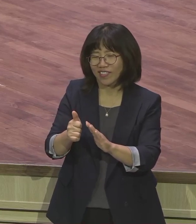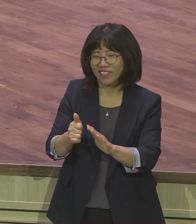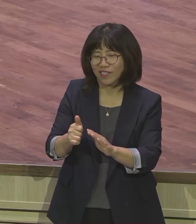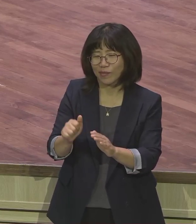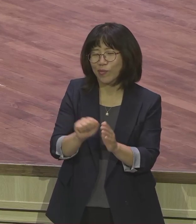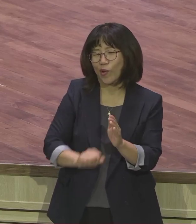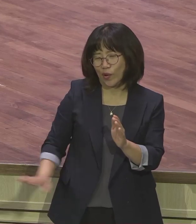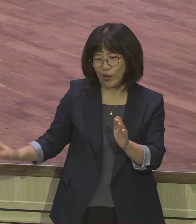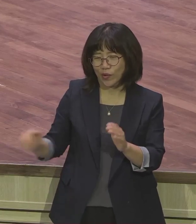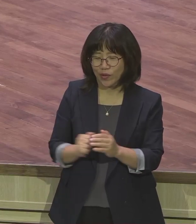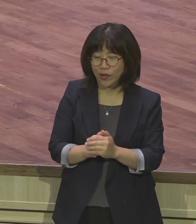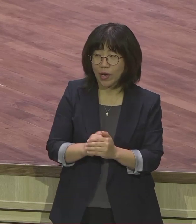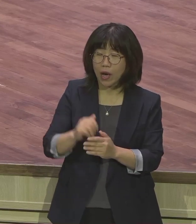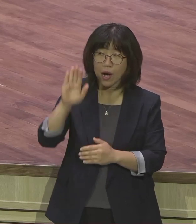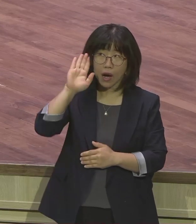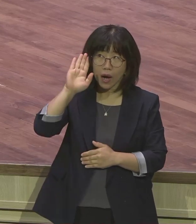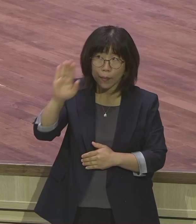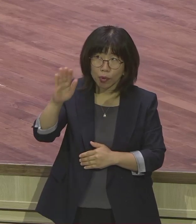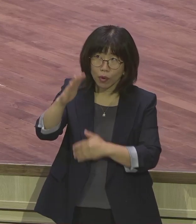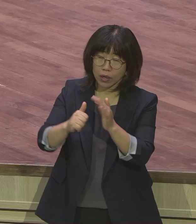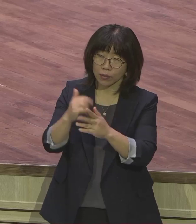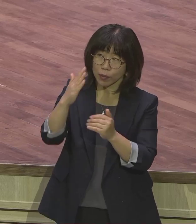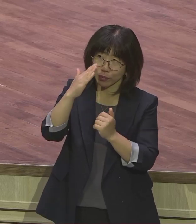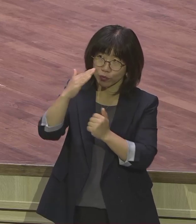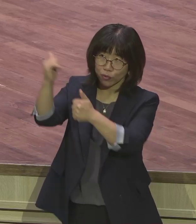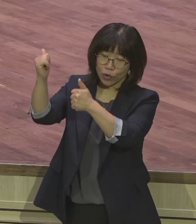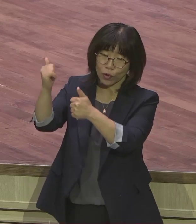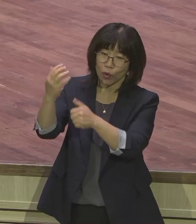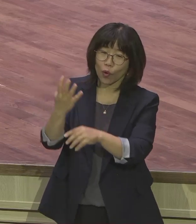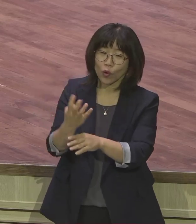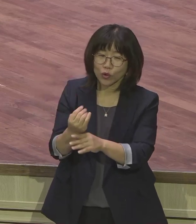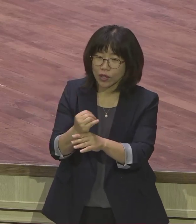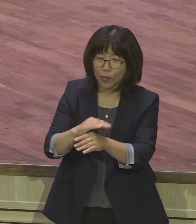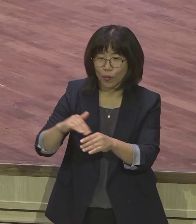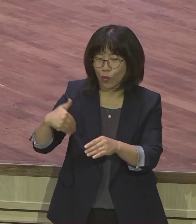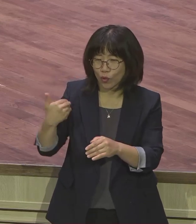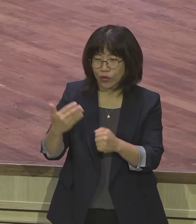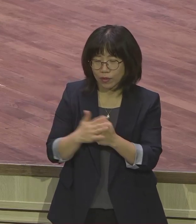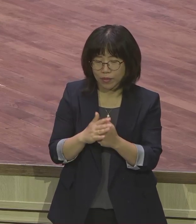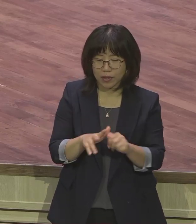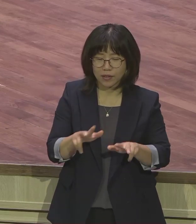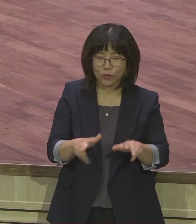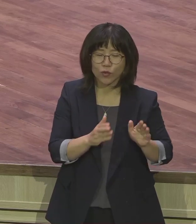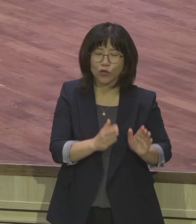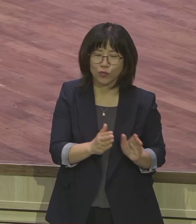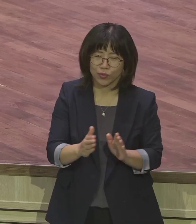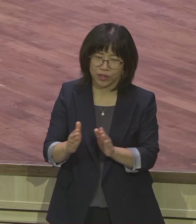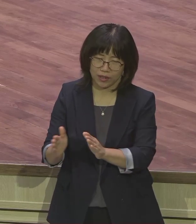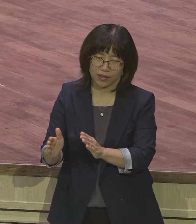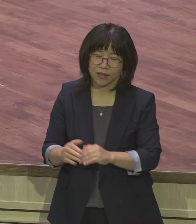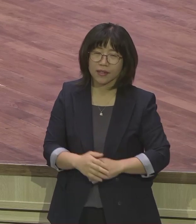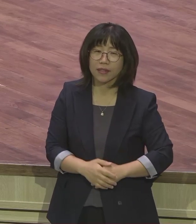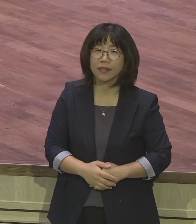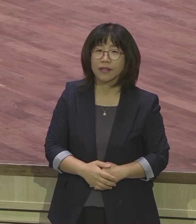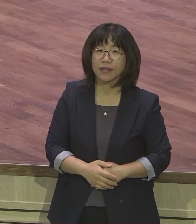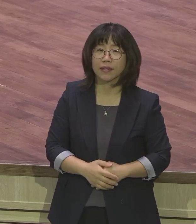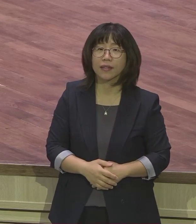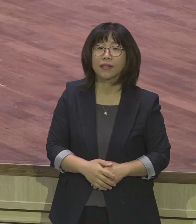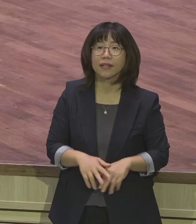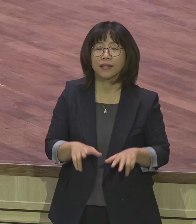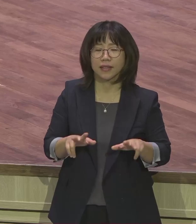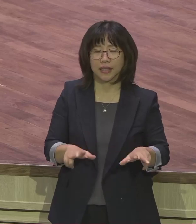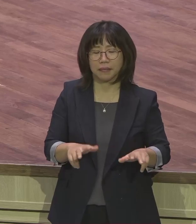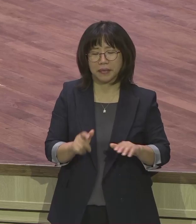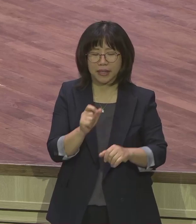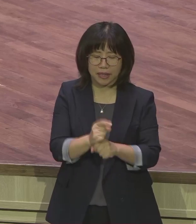하나님 나를 언제 데려갈지 준비하게 돼요 준비하게 돼요 그래가지고 나는 준비하고